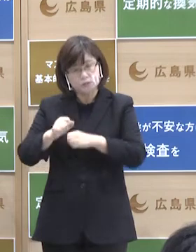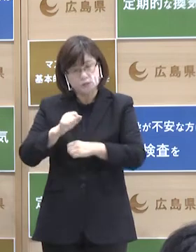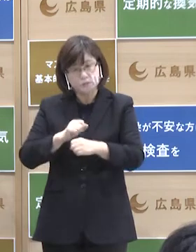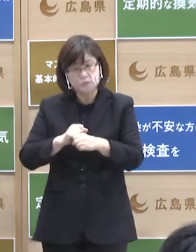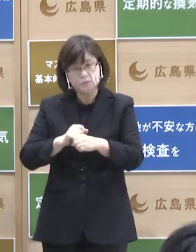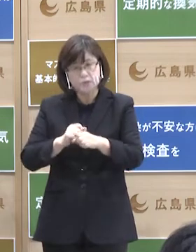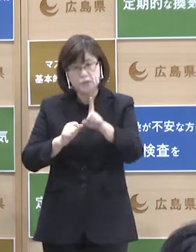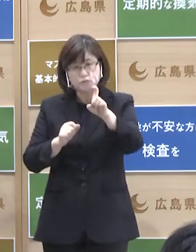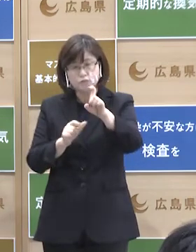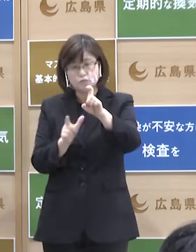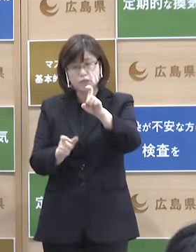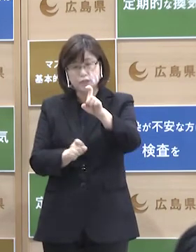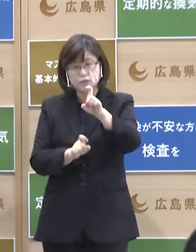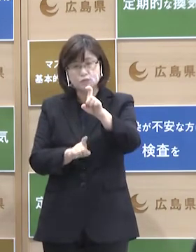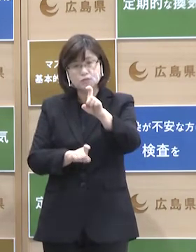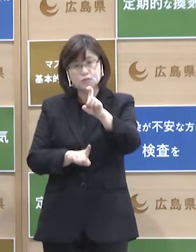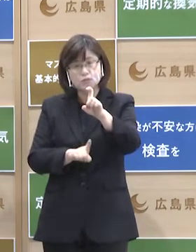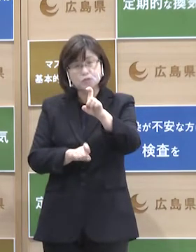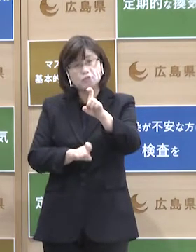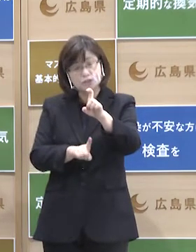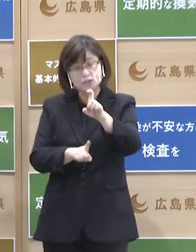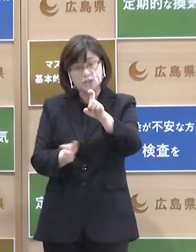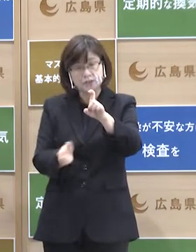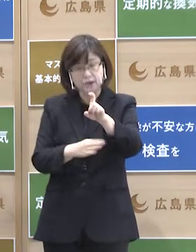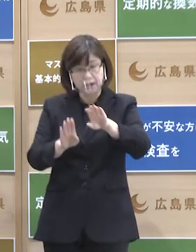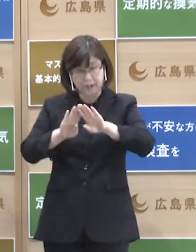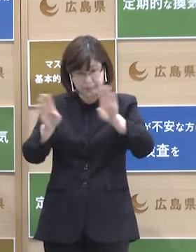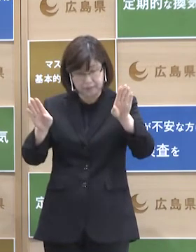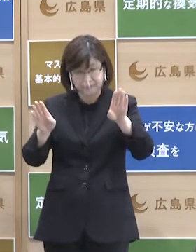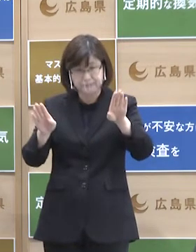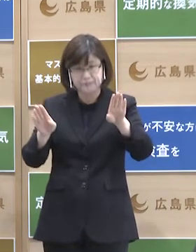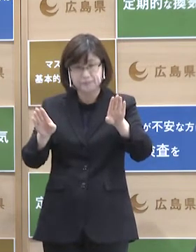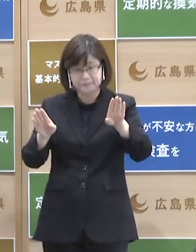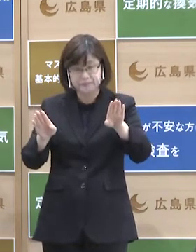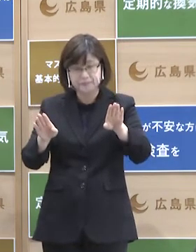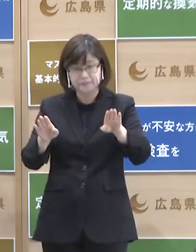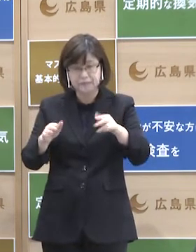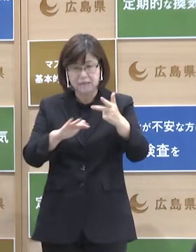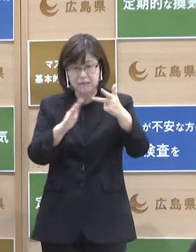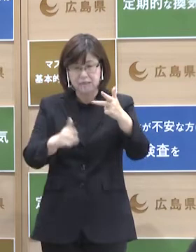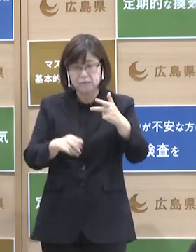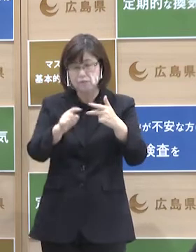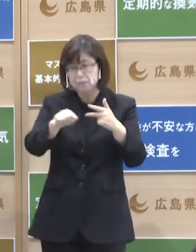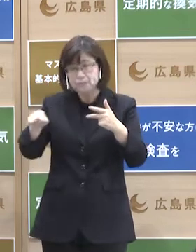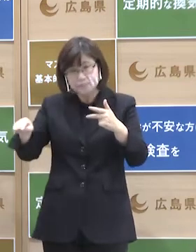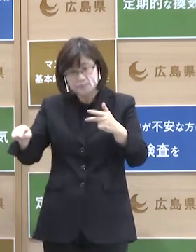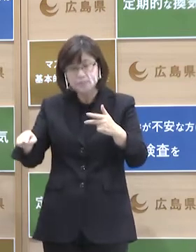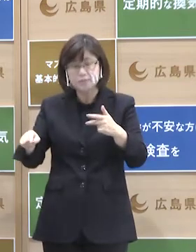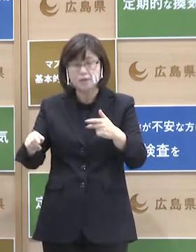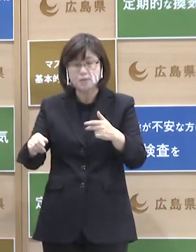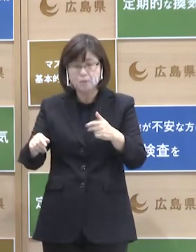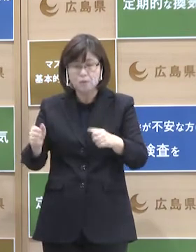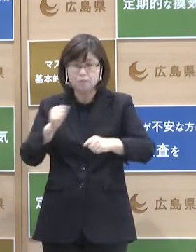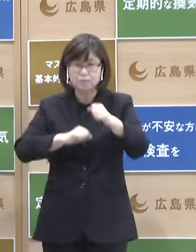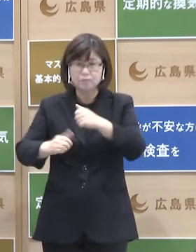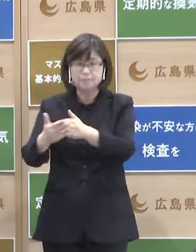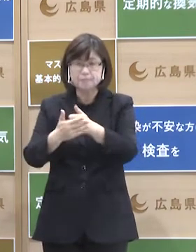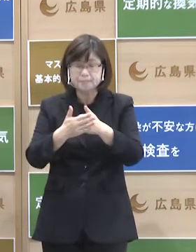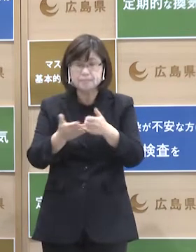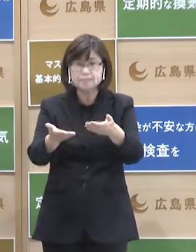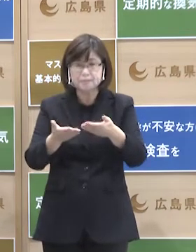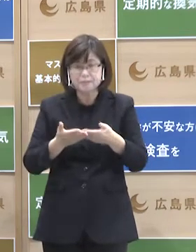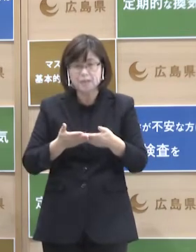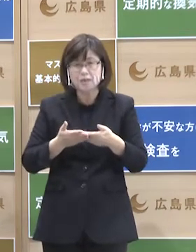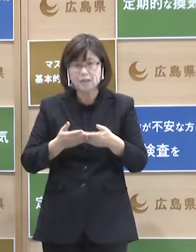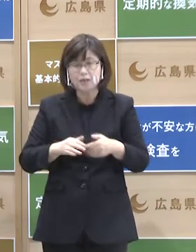から開始をいたしますので、多くの施設で取り組んでいただきまして、重症化リスクのある高齢者などへの